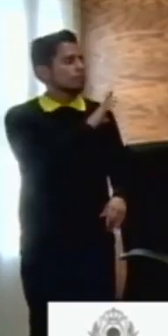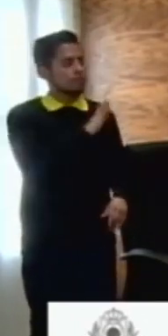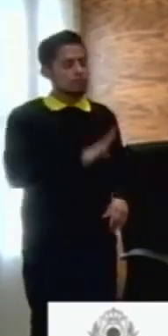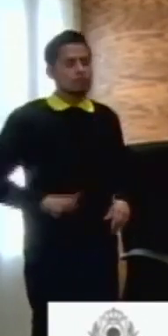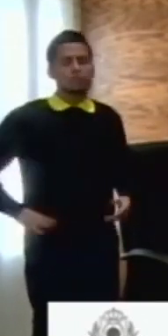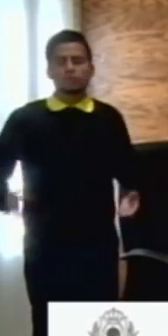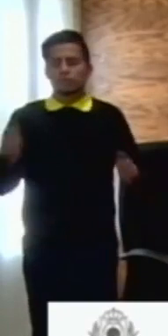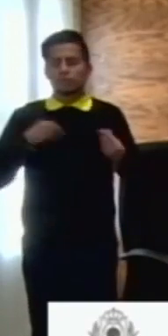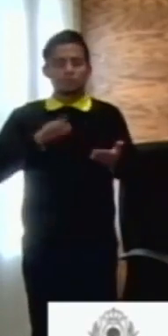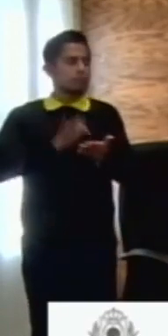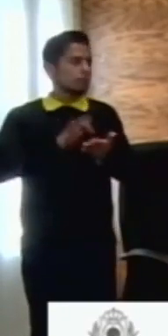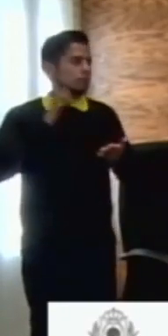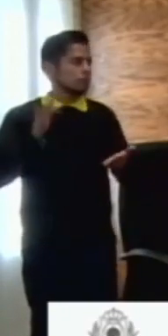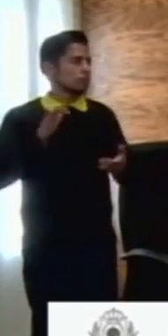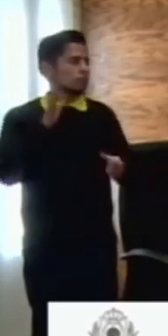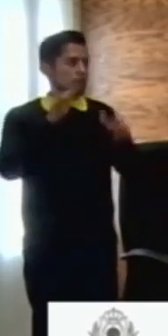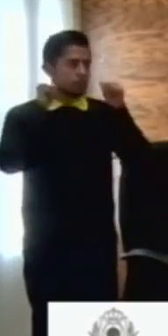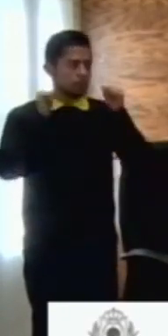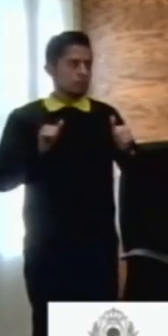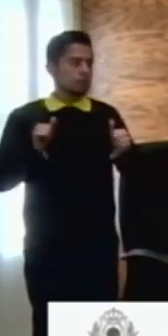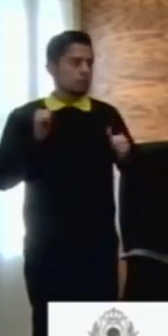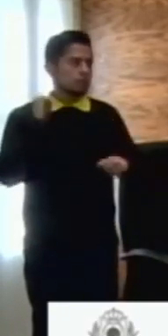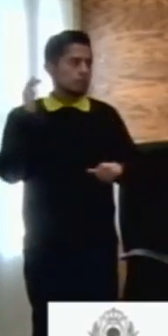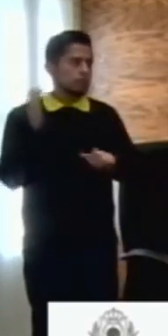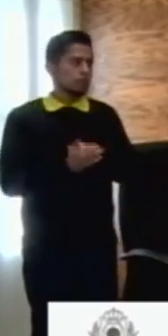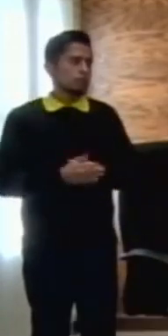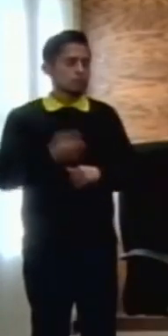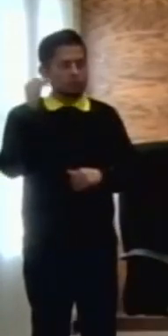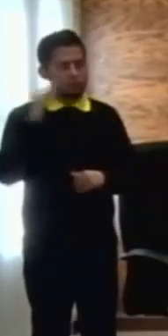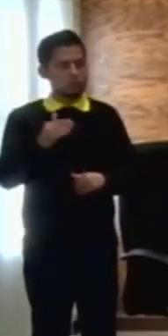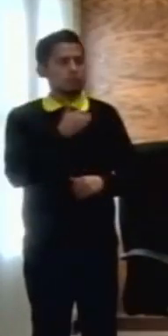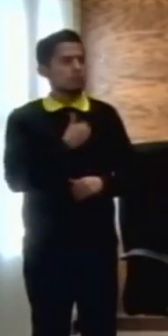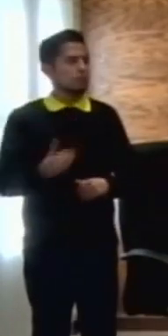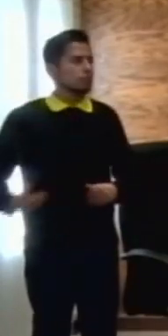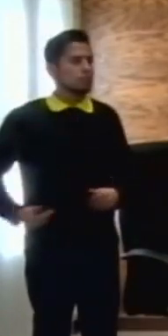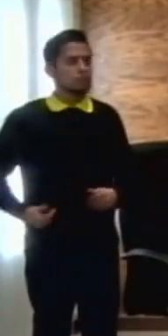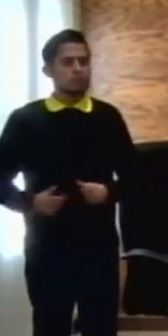hijos Muchísimas gracias por su atención es cuánto señor presidente